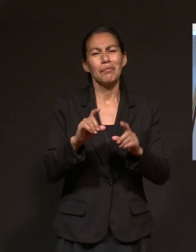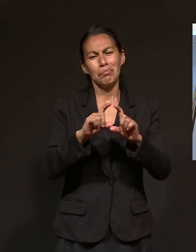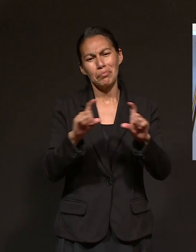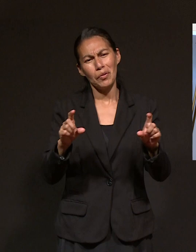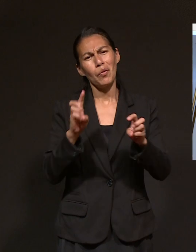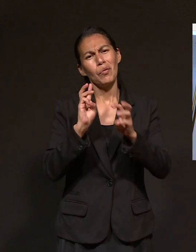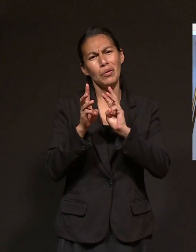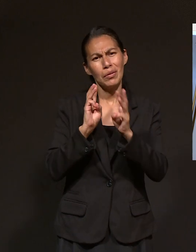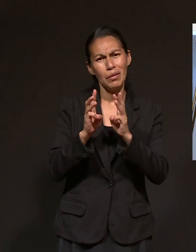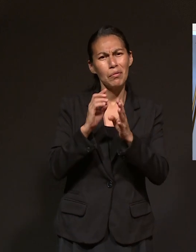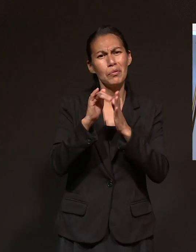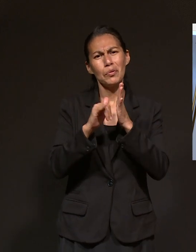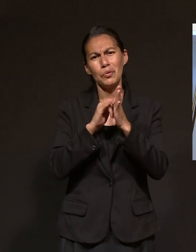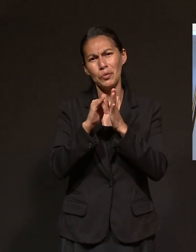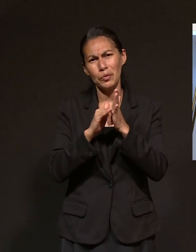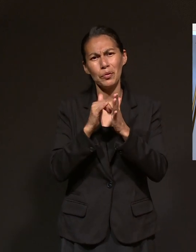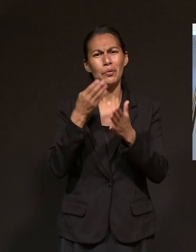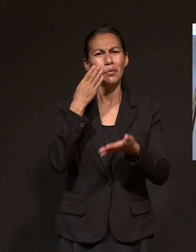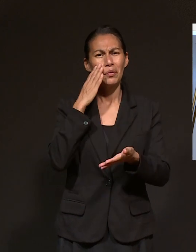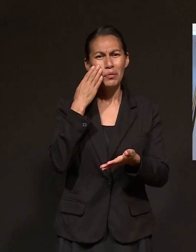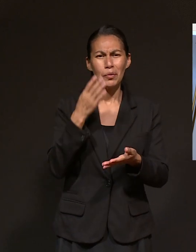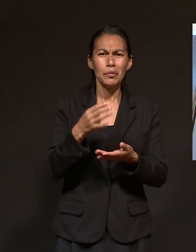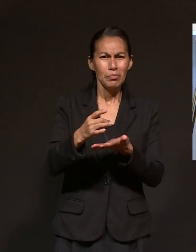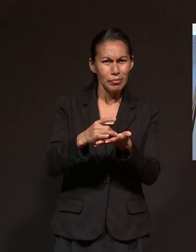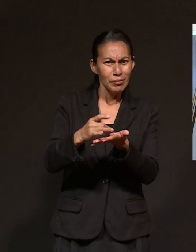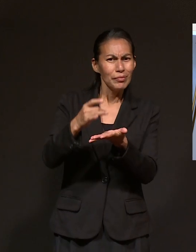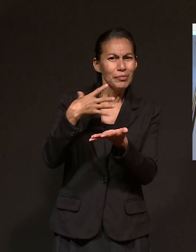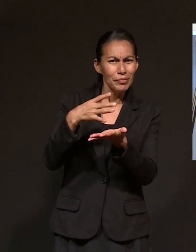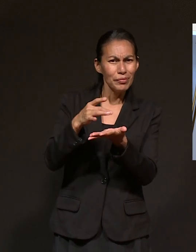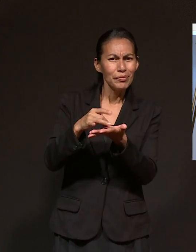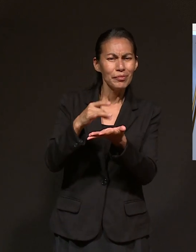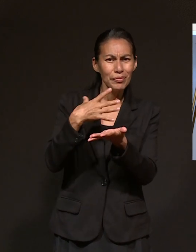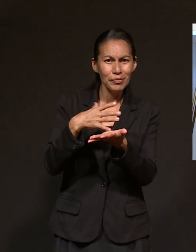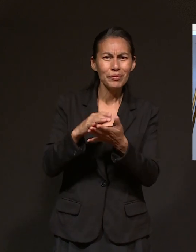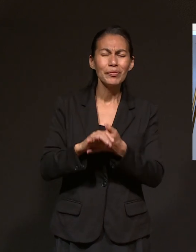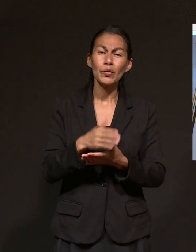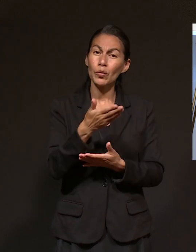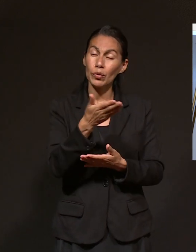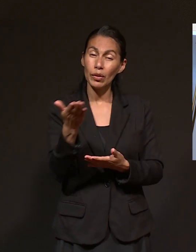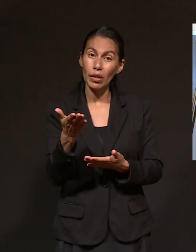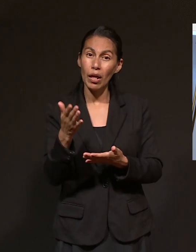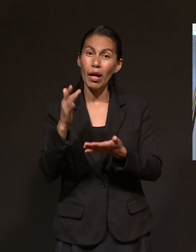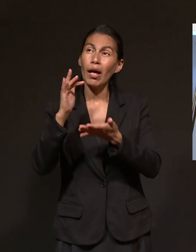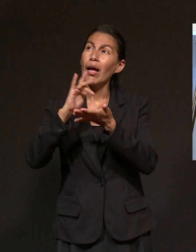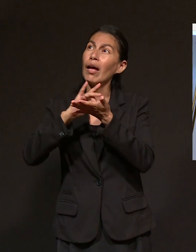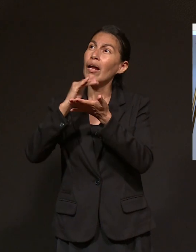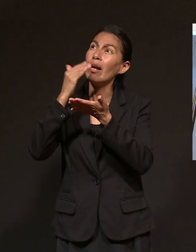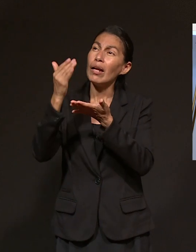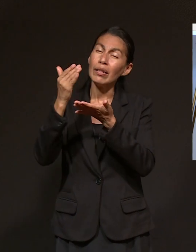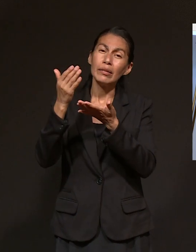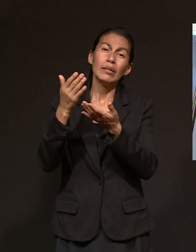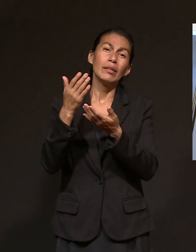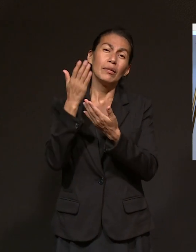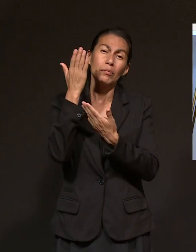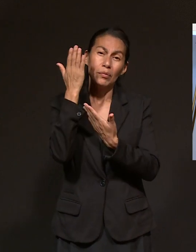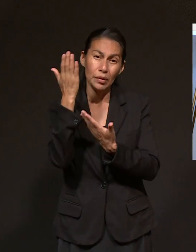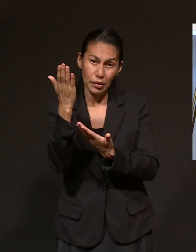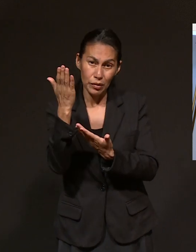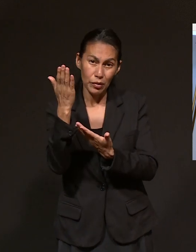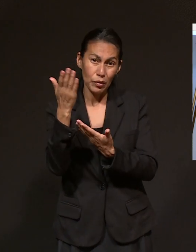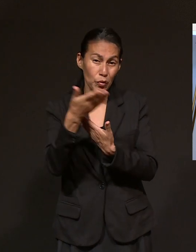a través de esos medios expresen su gratitud, su alabanza a Dios